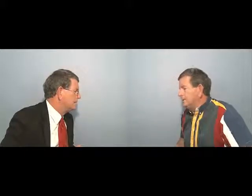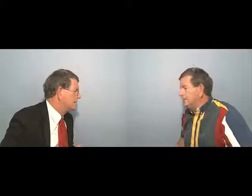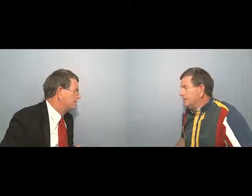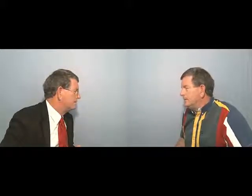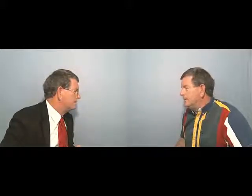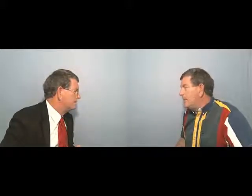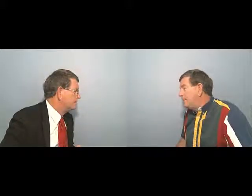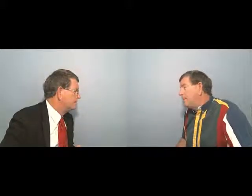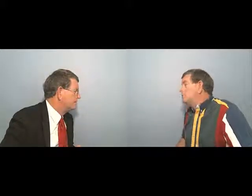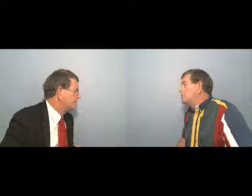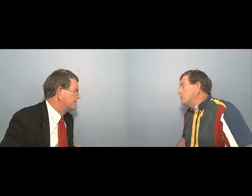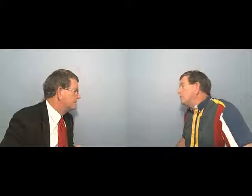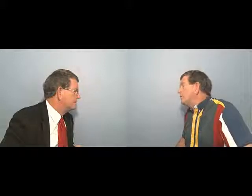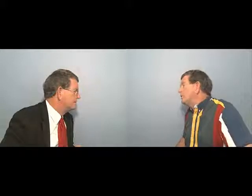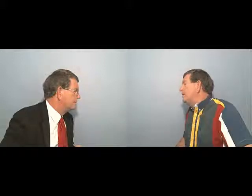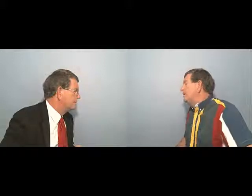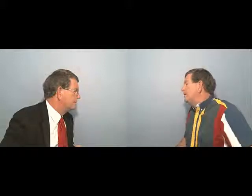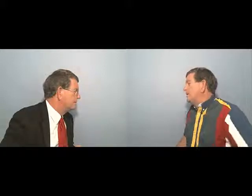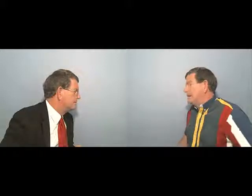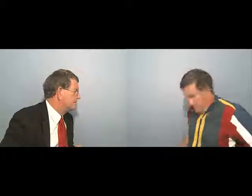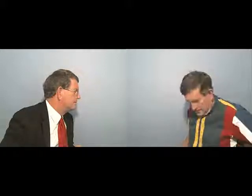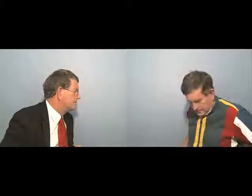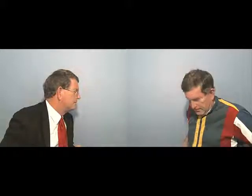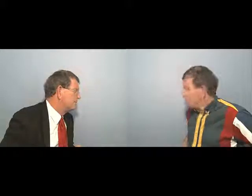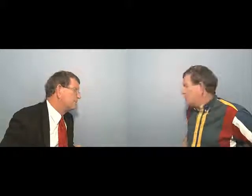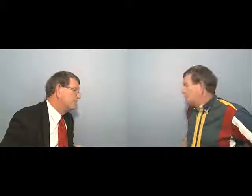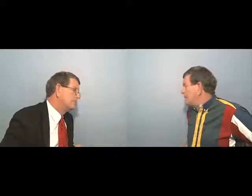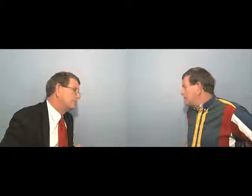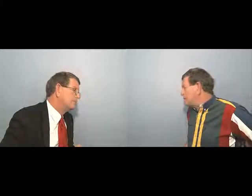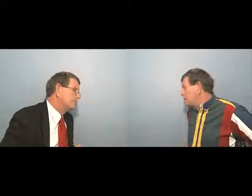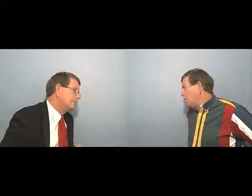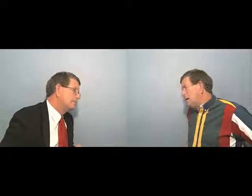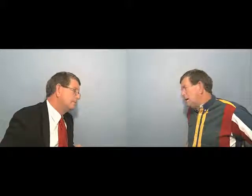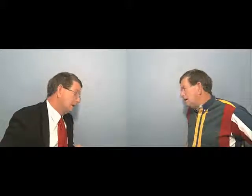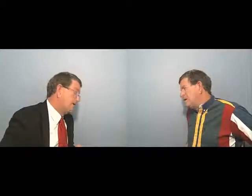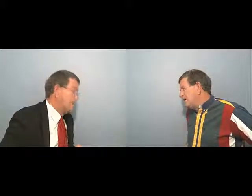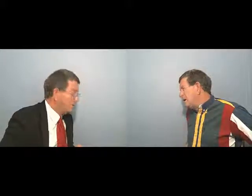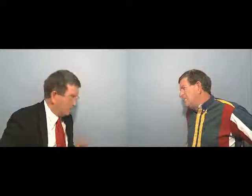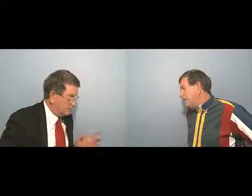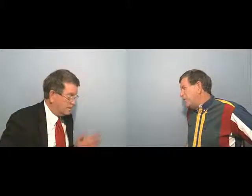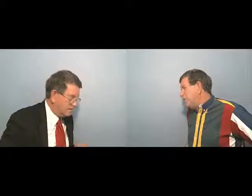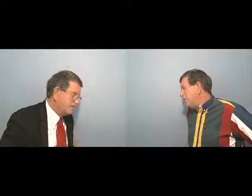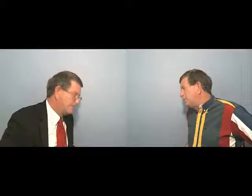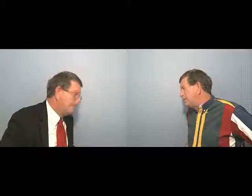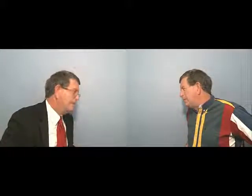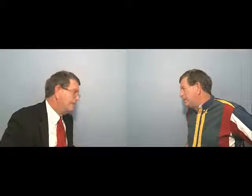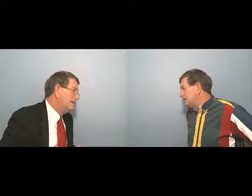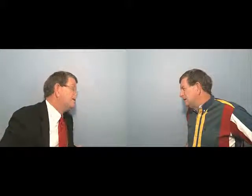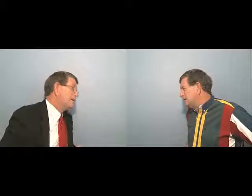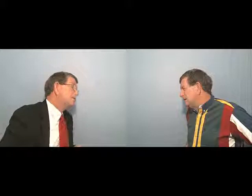Bon, ça ne va pas te surprendre, mais en fait, je suis trop gros, je dois perdre du poids. Ça se